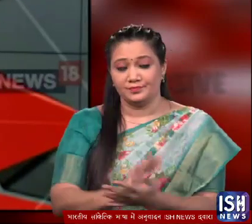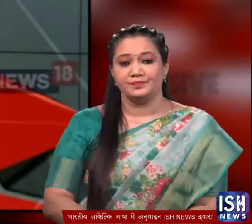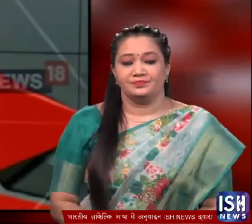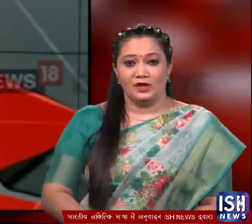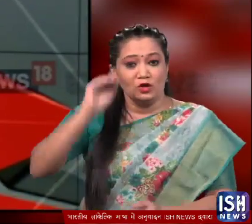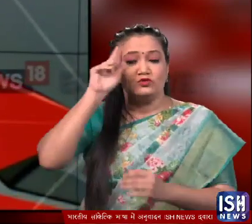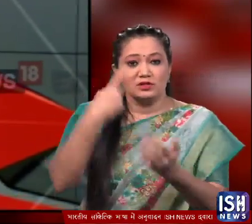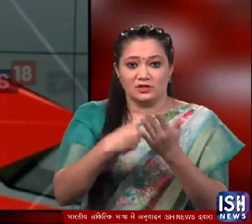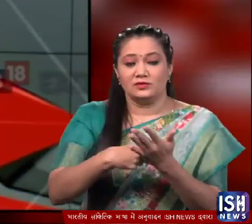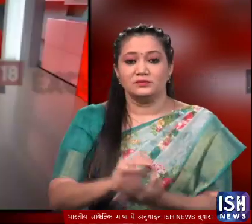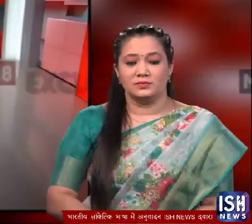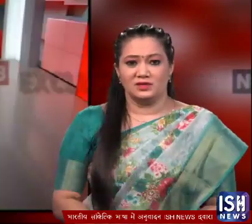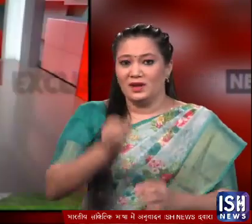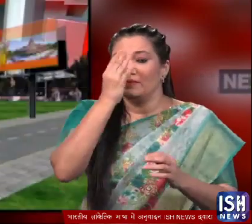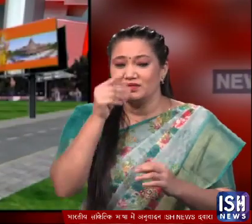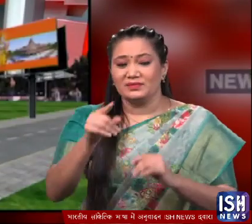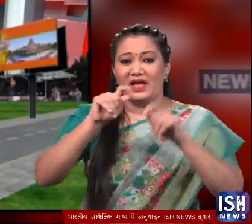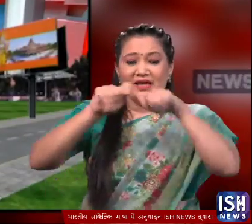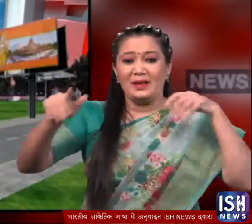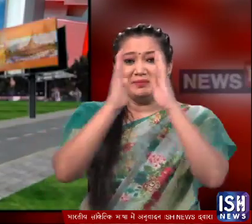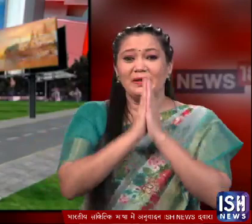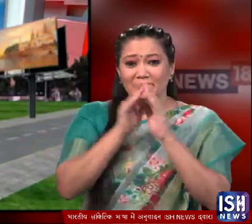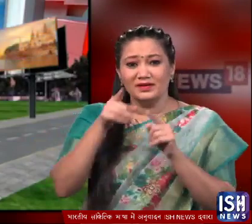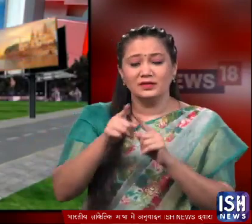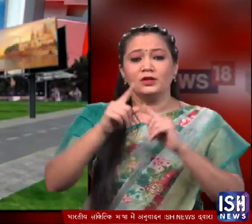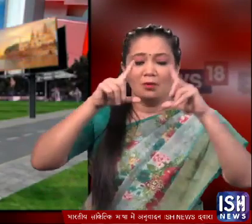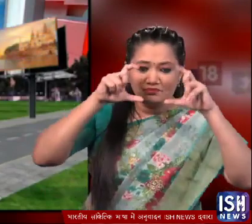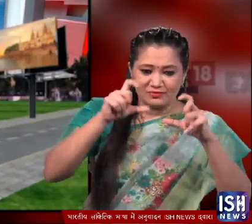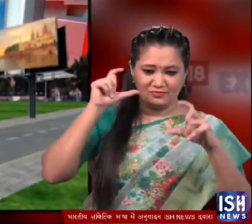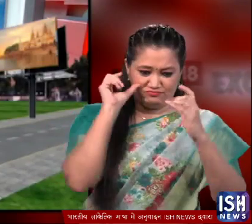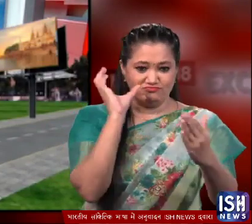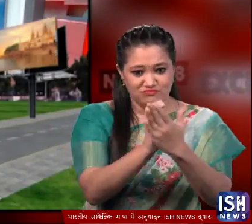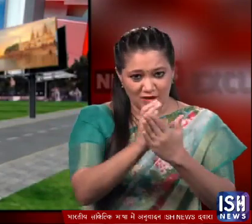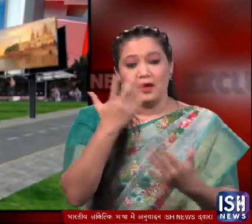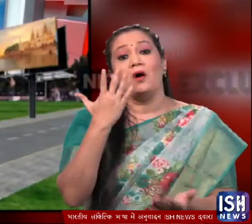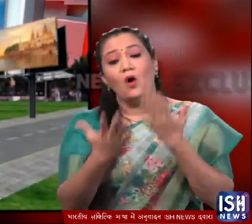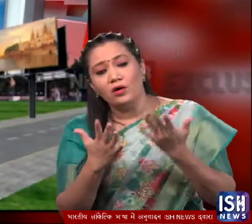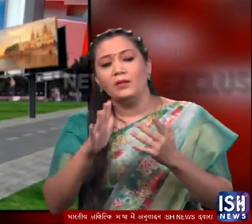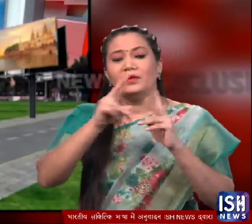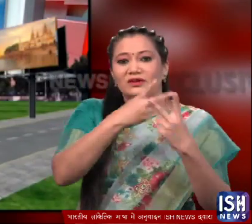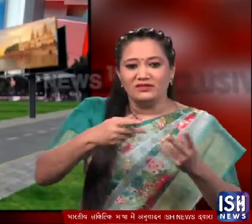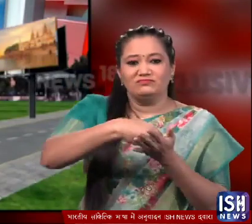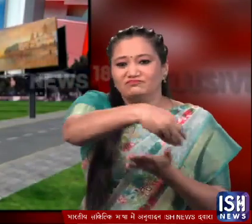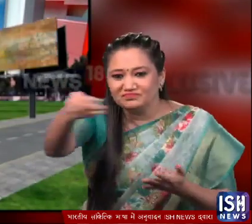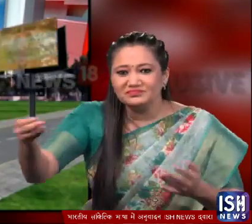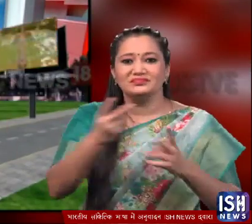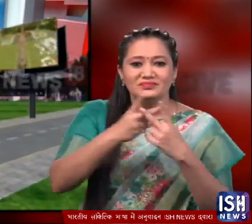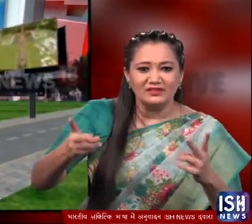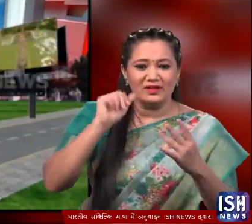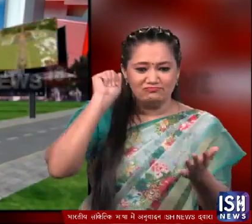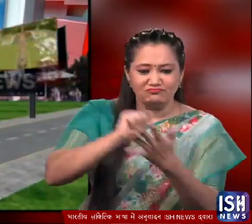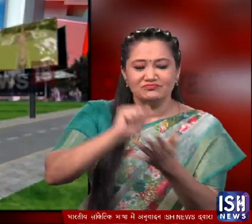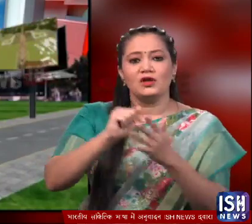18 की अजीत सिंह की रिपोर्ट है कि बीजेपी राम मंदिर की तस्वीर को चुनाव अभियान का हिस्सा बनाएगी और सभी प्रचार सामग्री